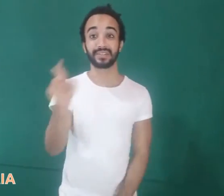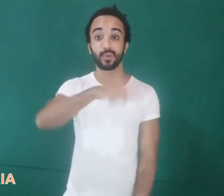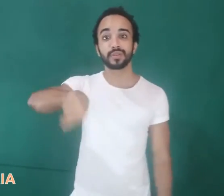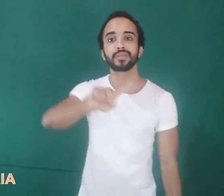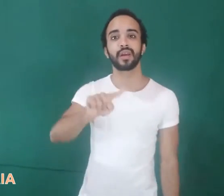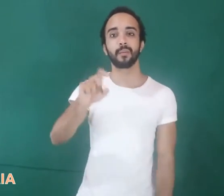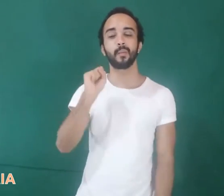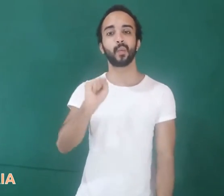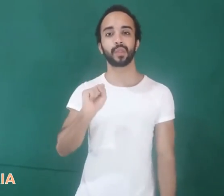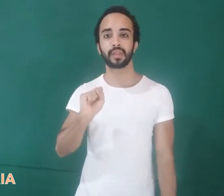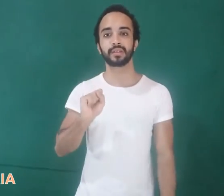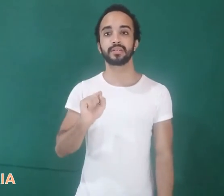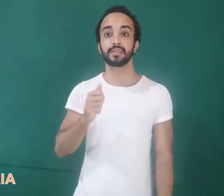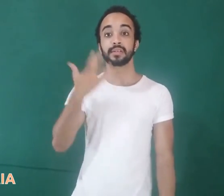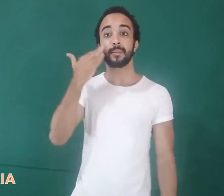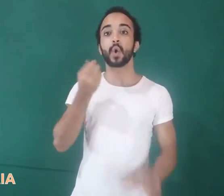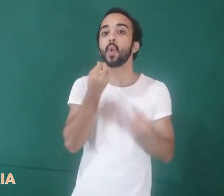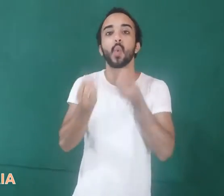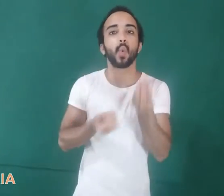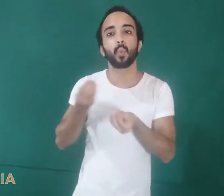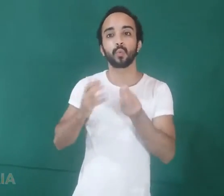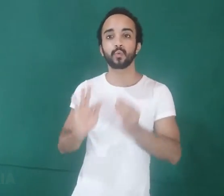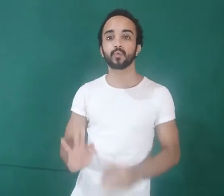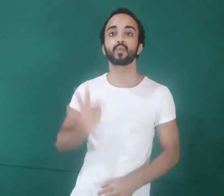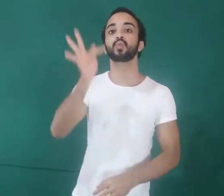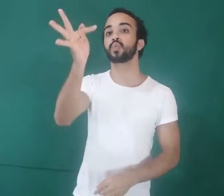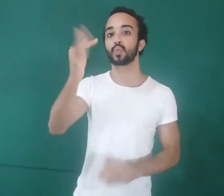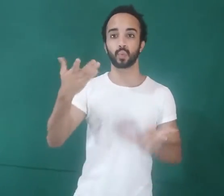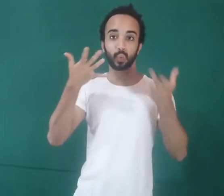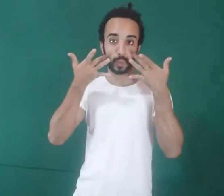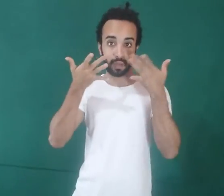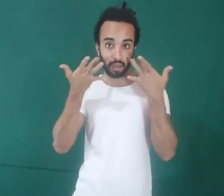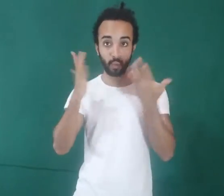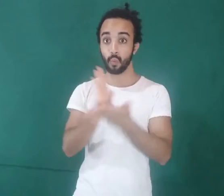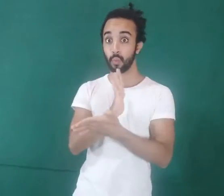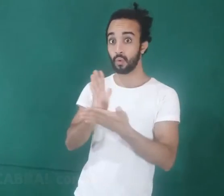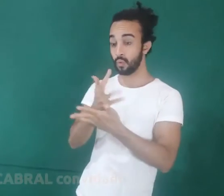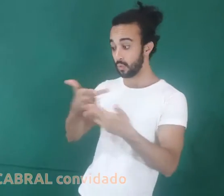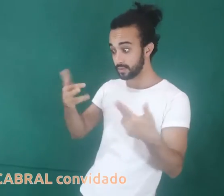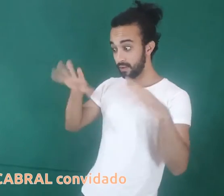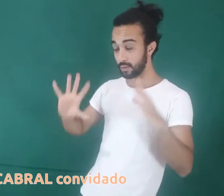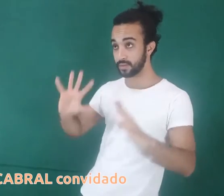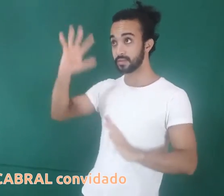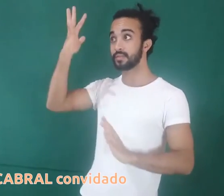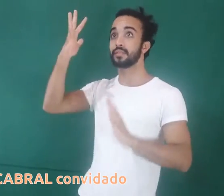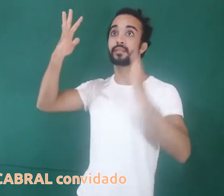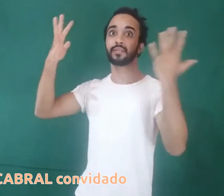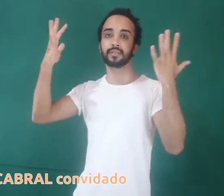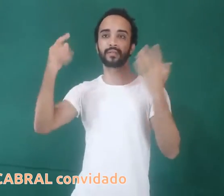de certa forma, o que seria esse futuro de um teatro? Alguma coisa aconteceu aqui. Porque você comprou meu meme.